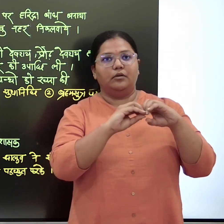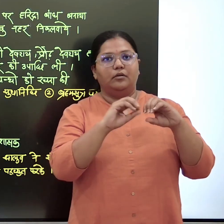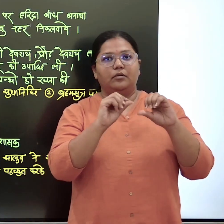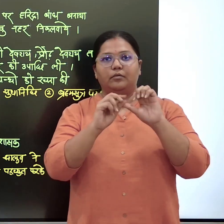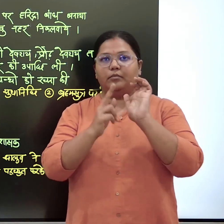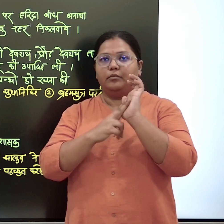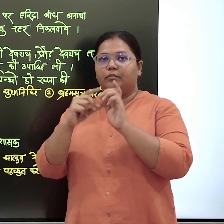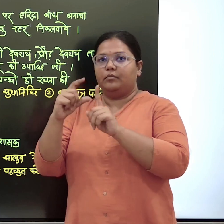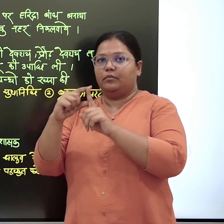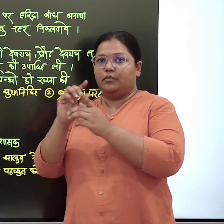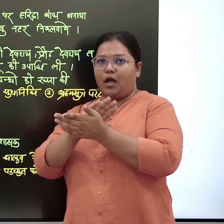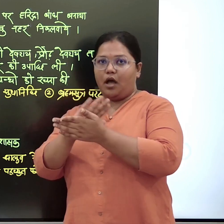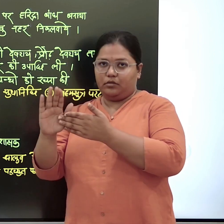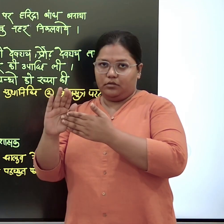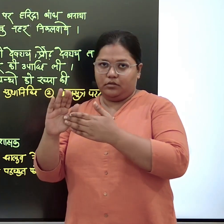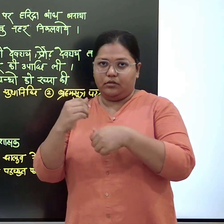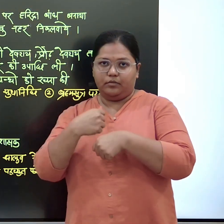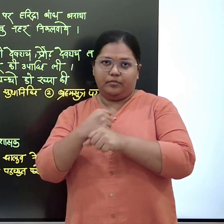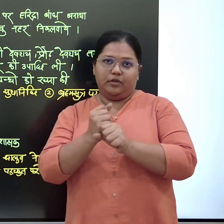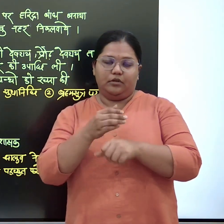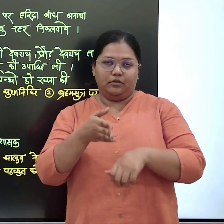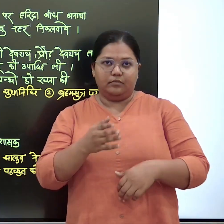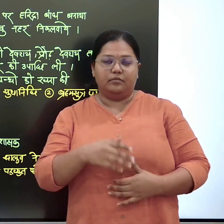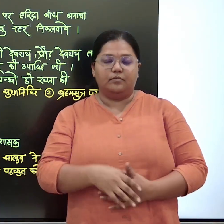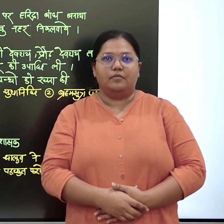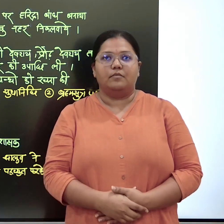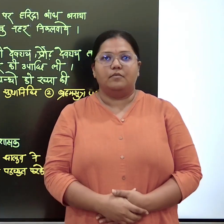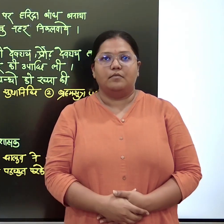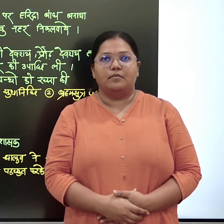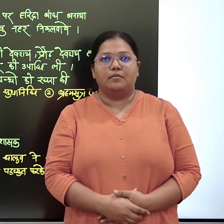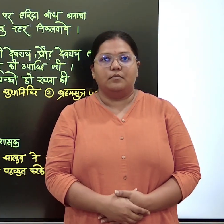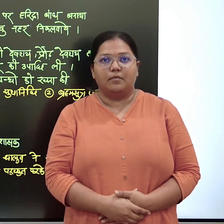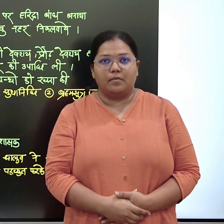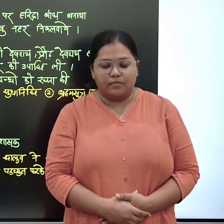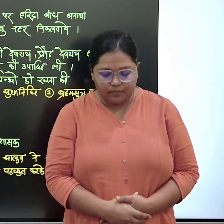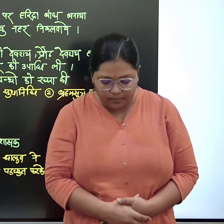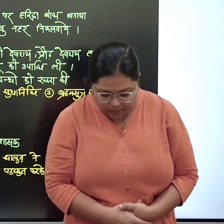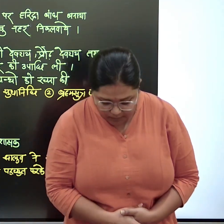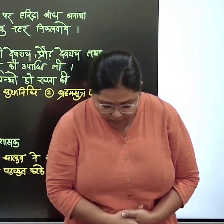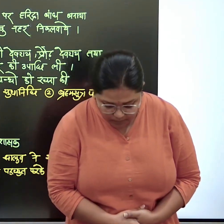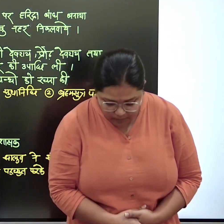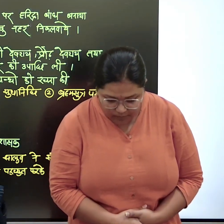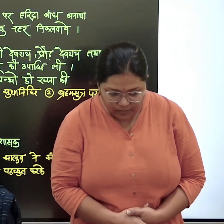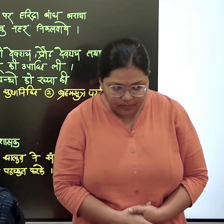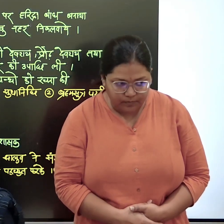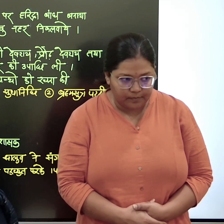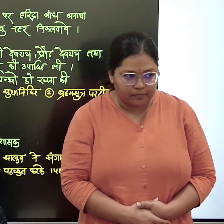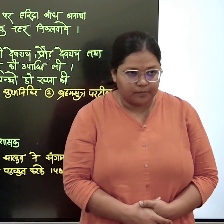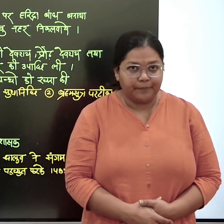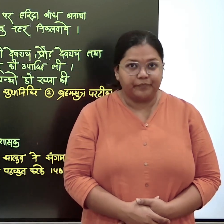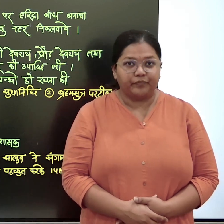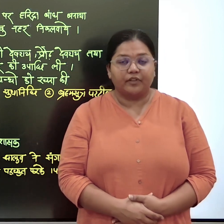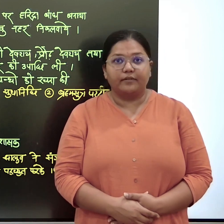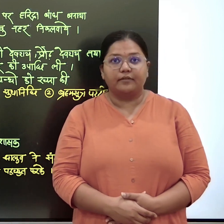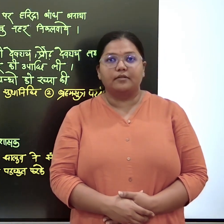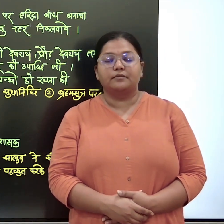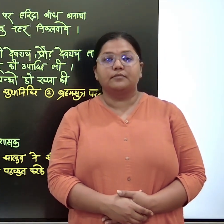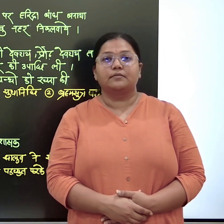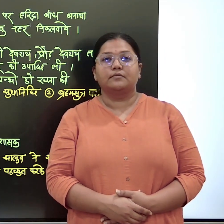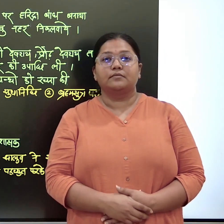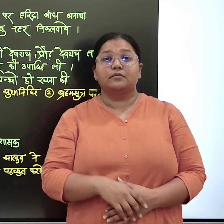और सिंचाई हेतु नहर निकलवाए, ठीक है। मतलब ये थोड़ा सा शिक्षित टाइप का हो गया।